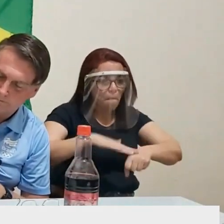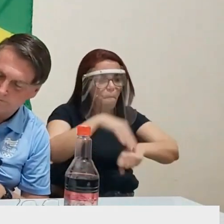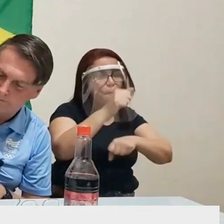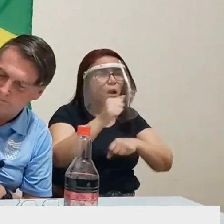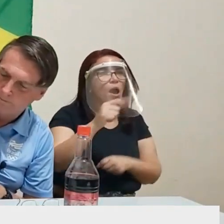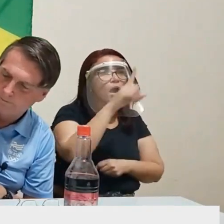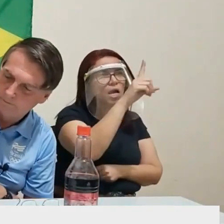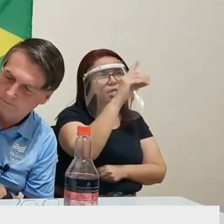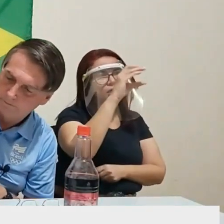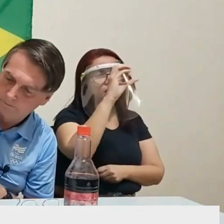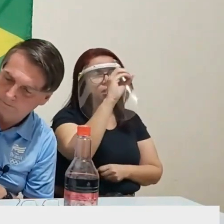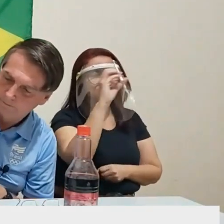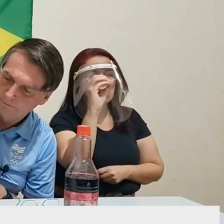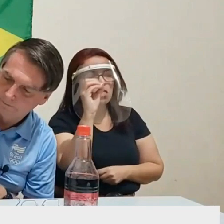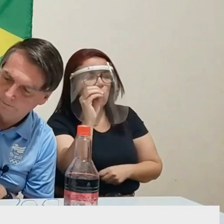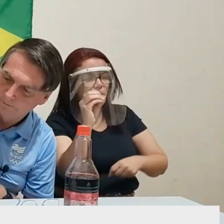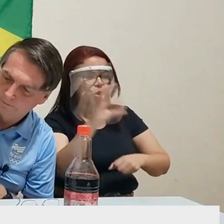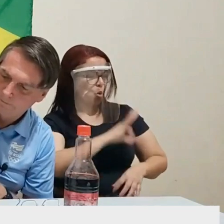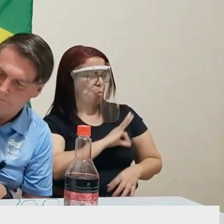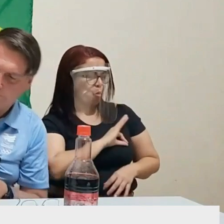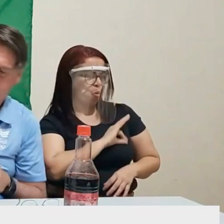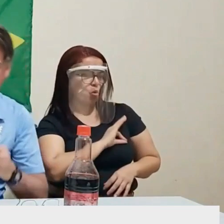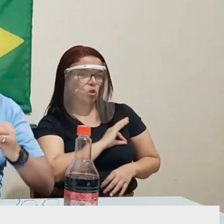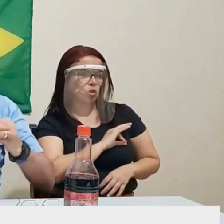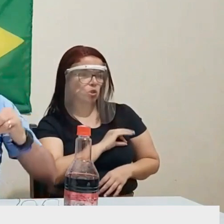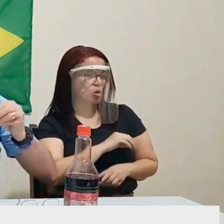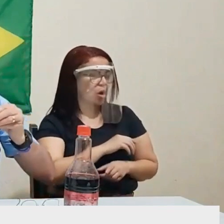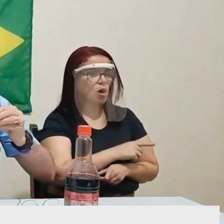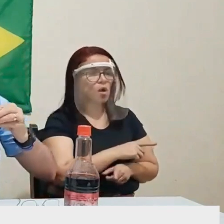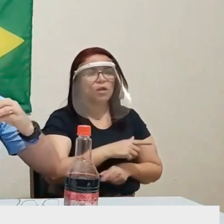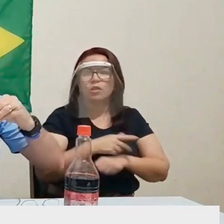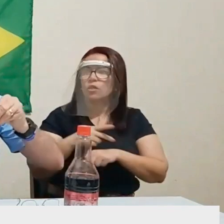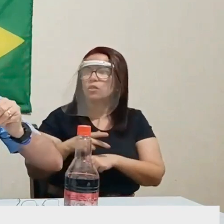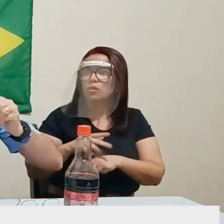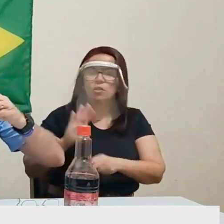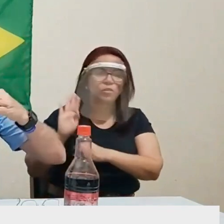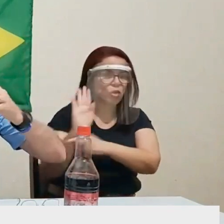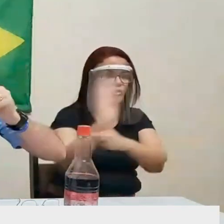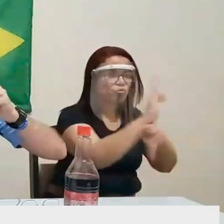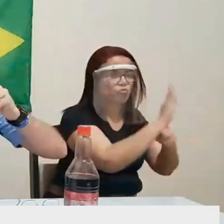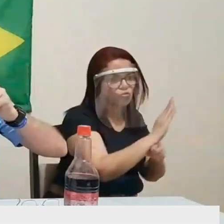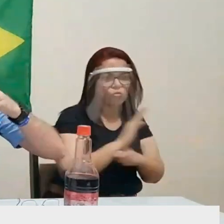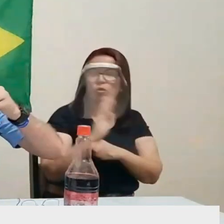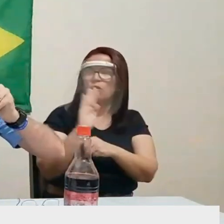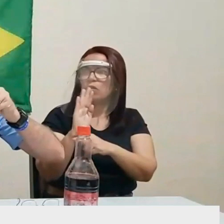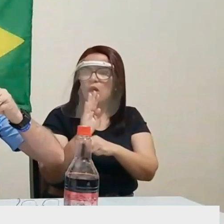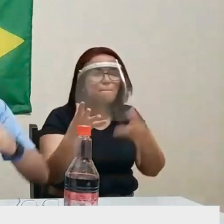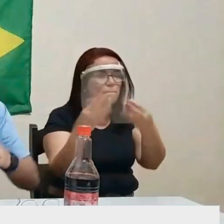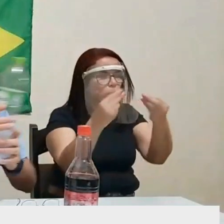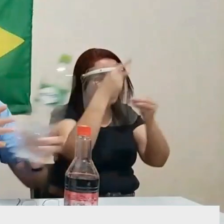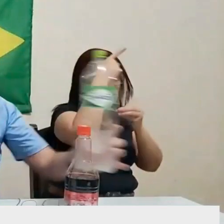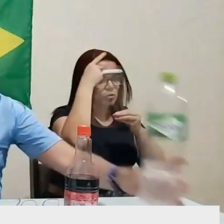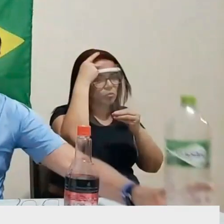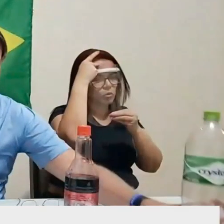mais de 400 pessoas presas, talvez o maior golpe já dado no Brasil do